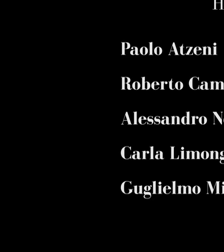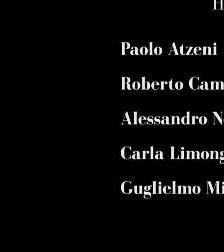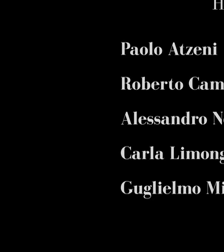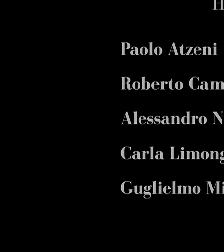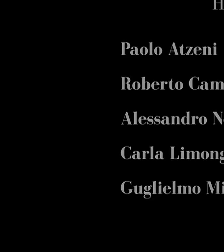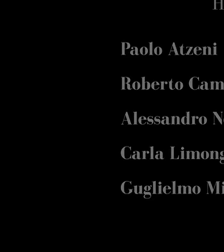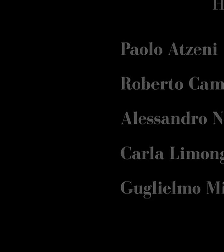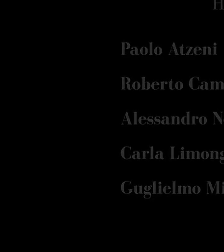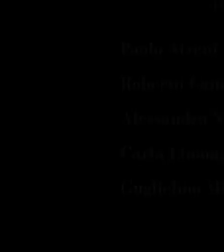Grazie. Grazie. Grazie. Grazie. Grazie. Grazie. Grazie.